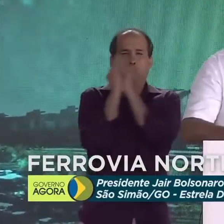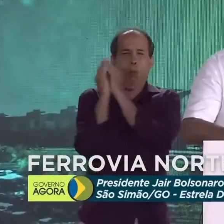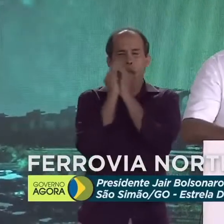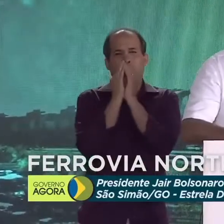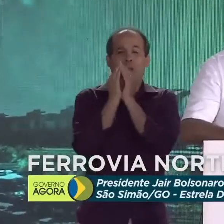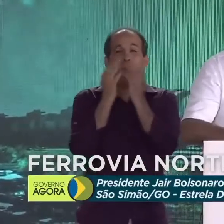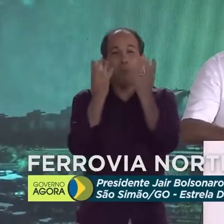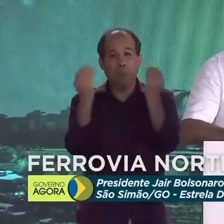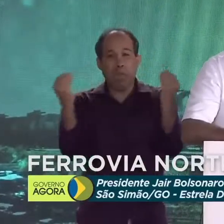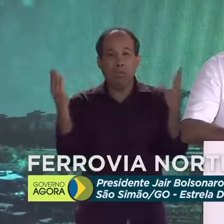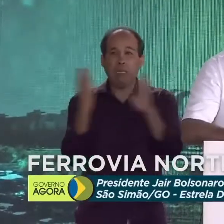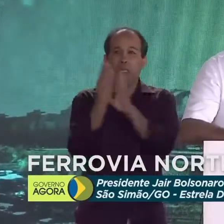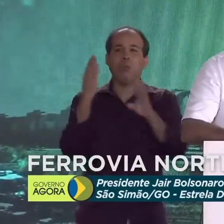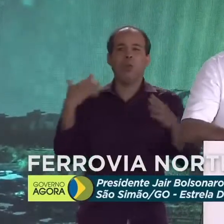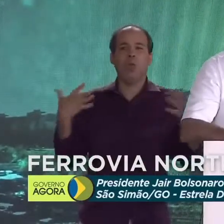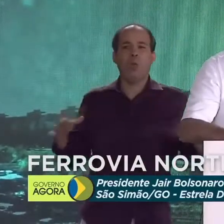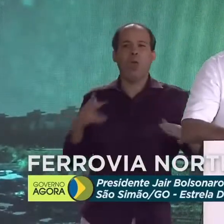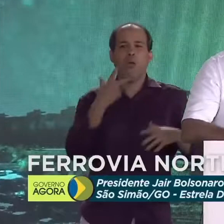apurar a verdade.